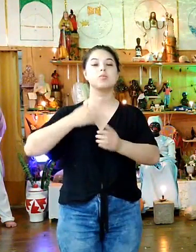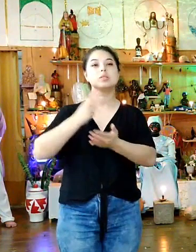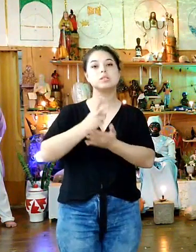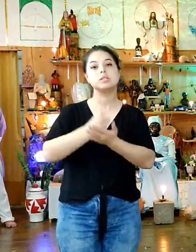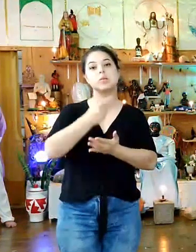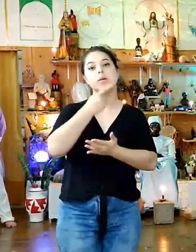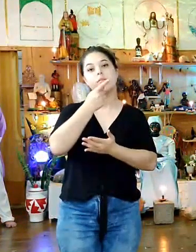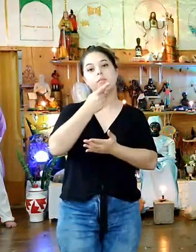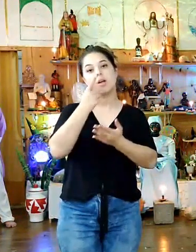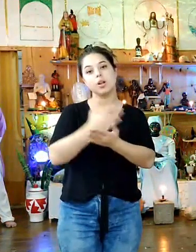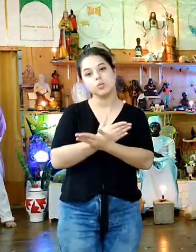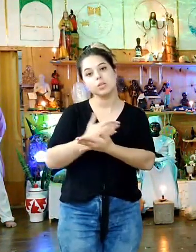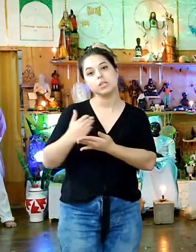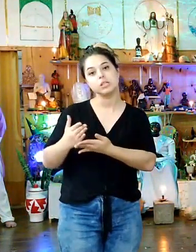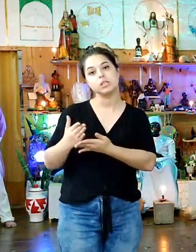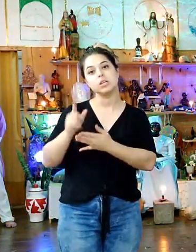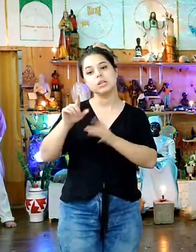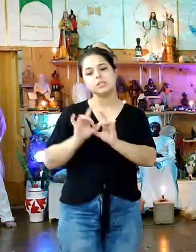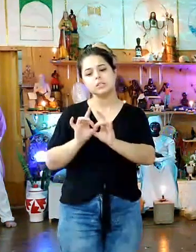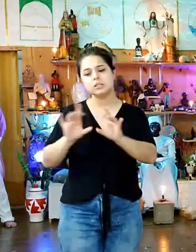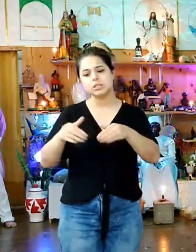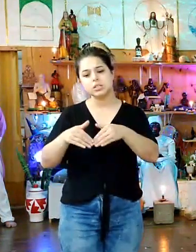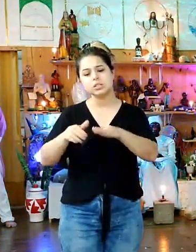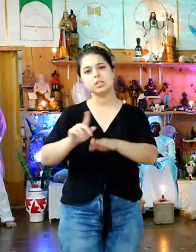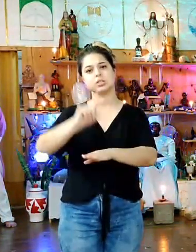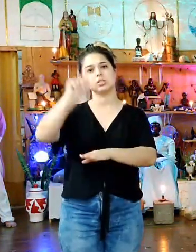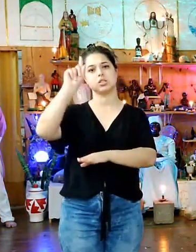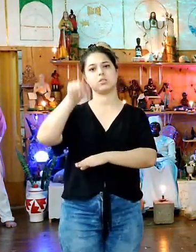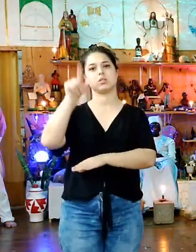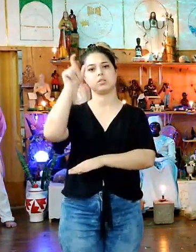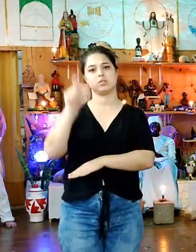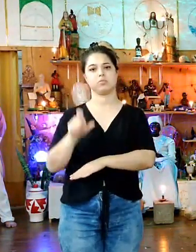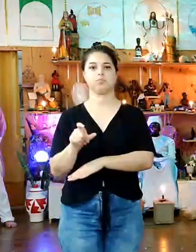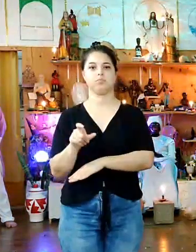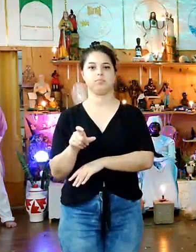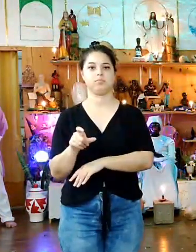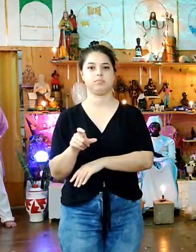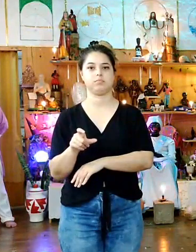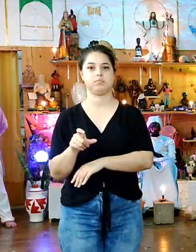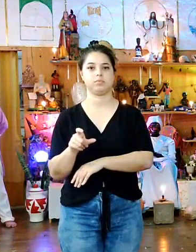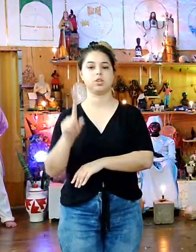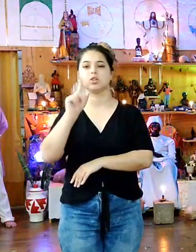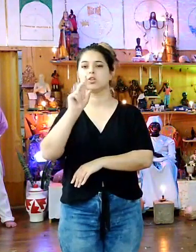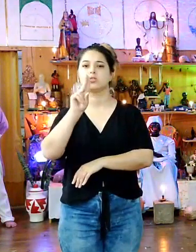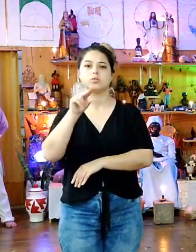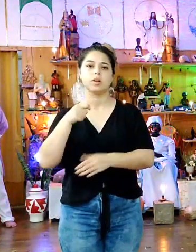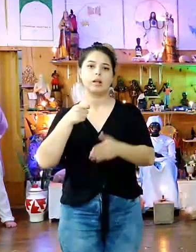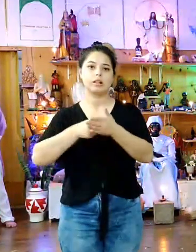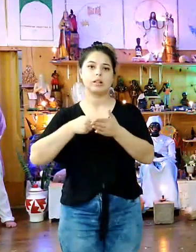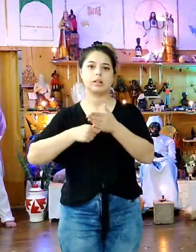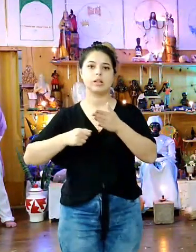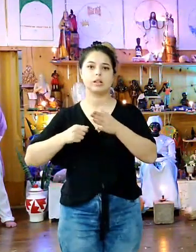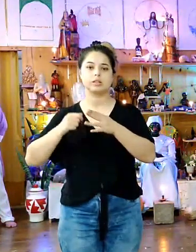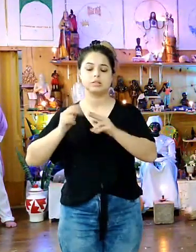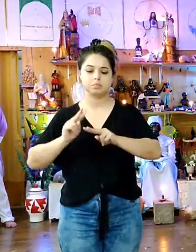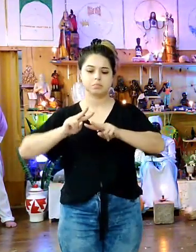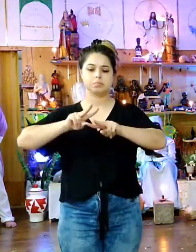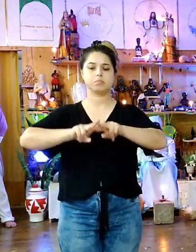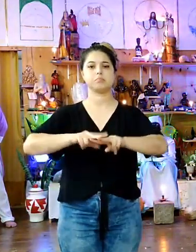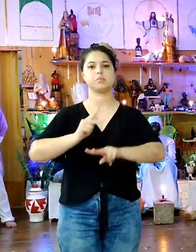repito sempre no início, deixem Deus ser Deus. Não tentem aprisionar Deus.